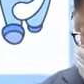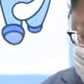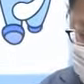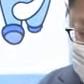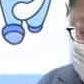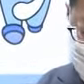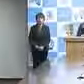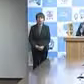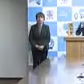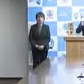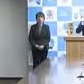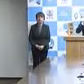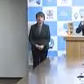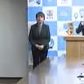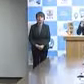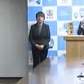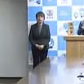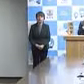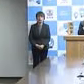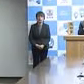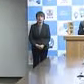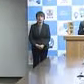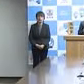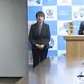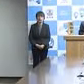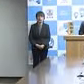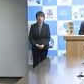たり4万円に引き上げることを決めました。